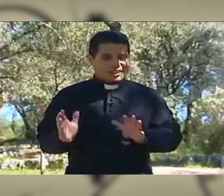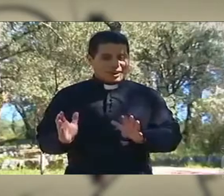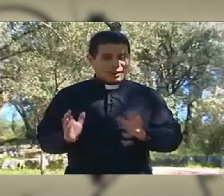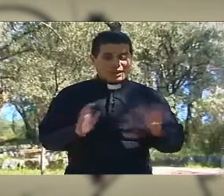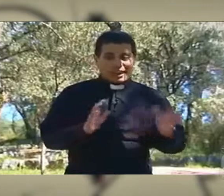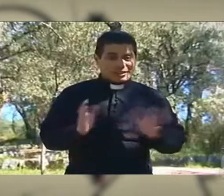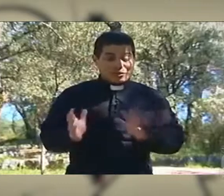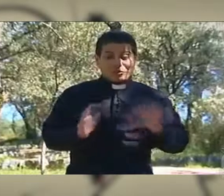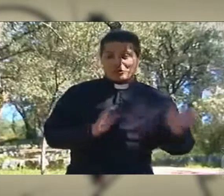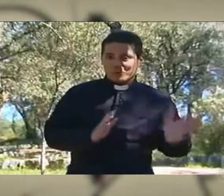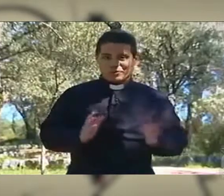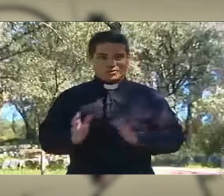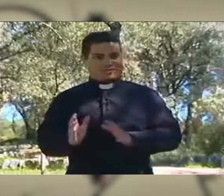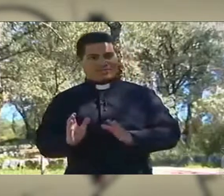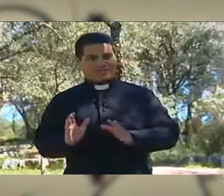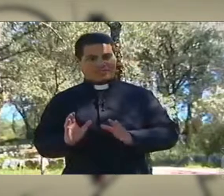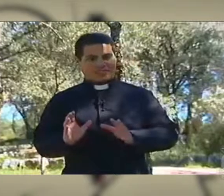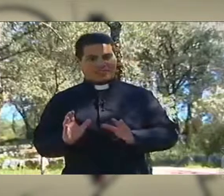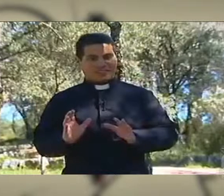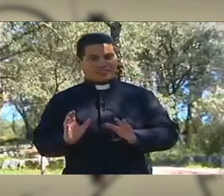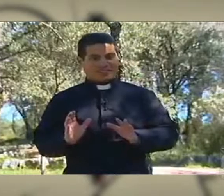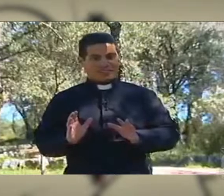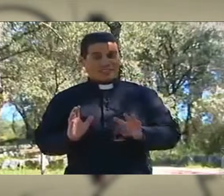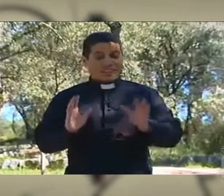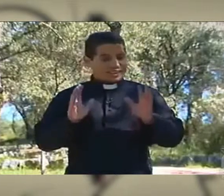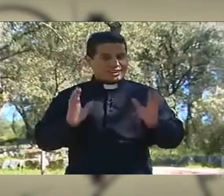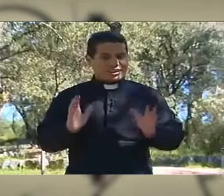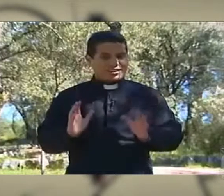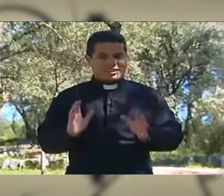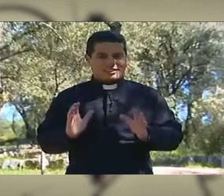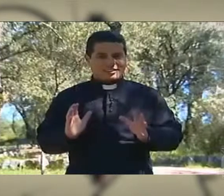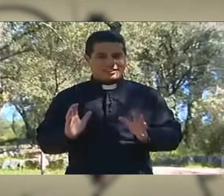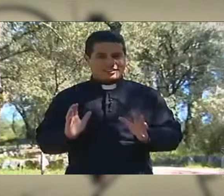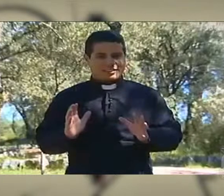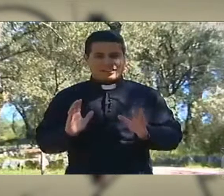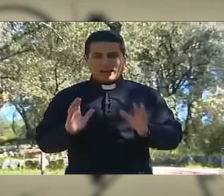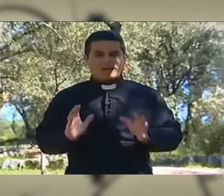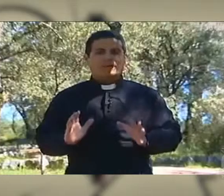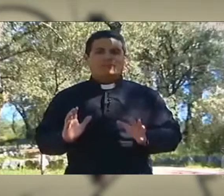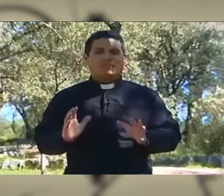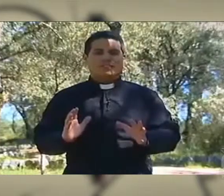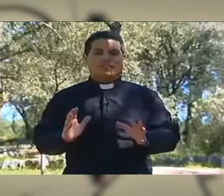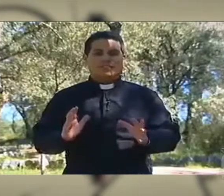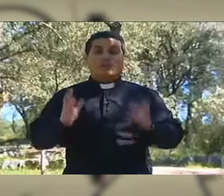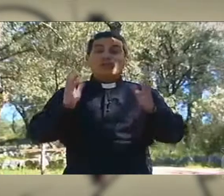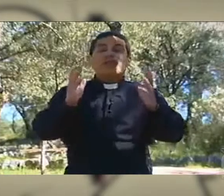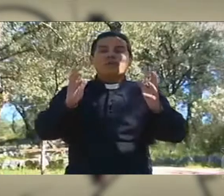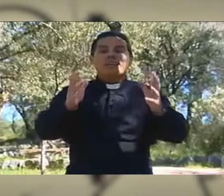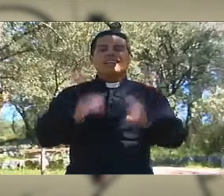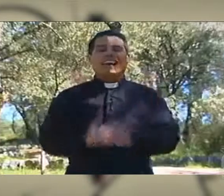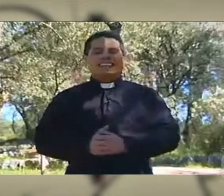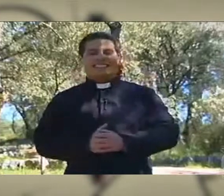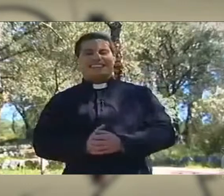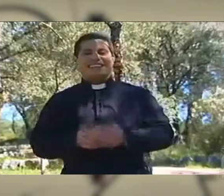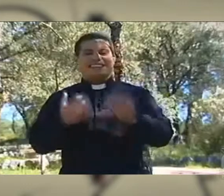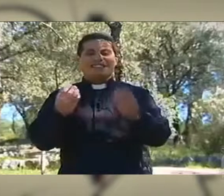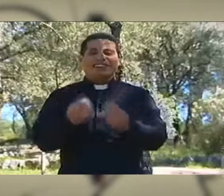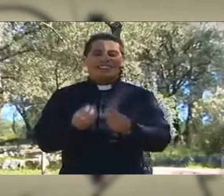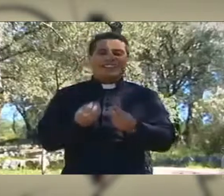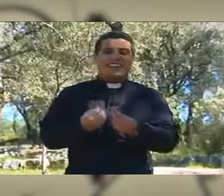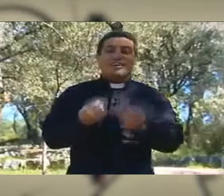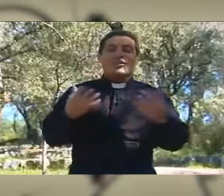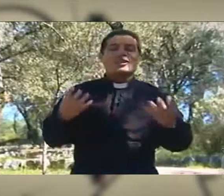pobrezas, gera a confusão, gera a guerra. E a igreja, aberta a esta missão da